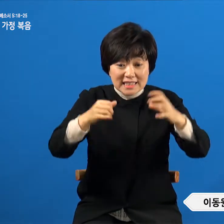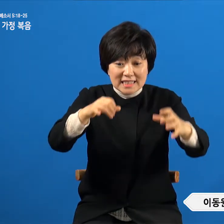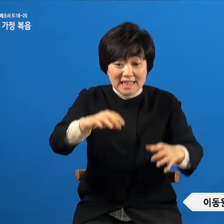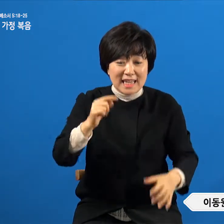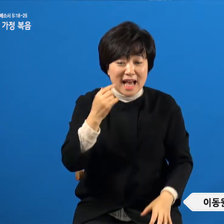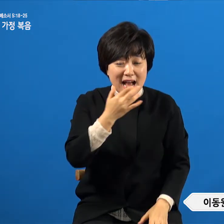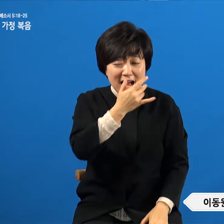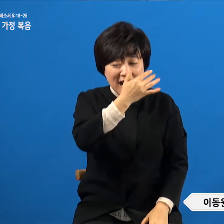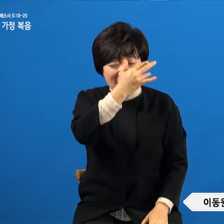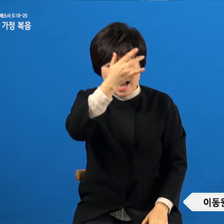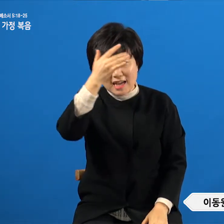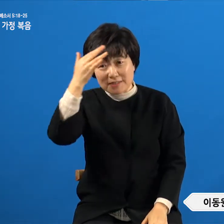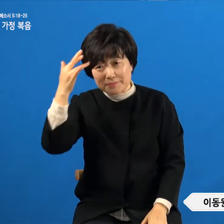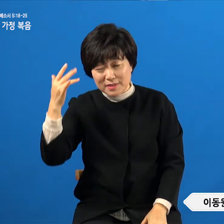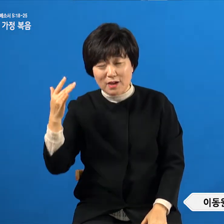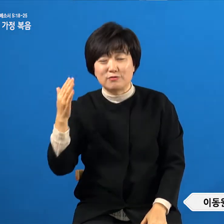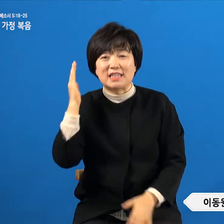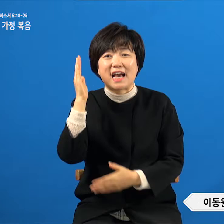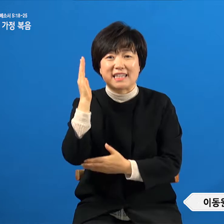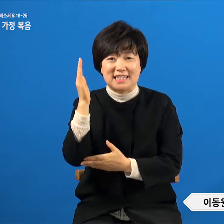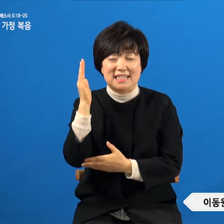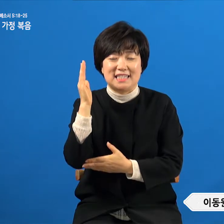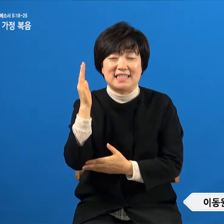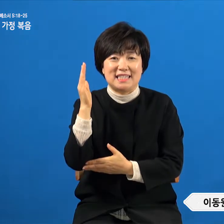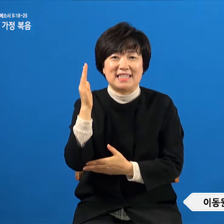세상의 아름다운 스토리를 모아서 소개하는